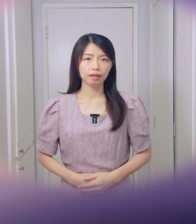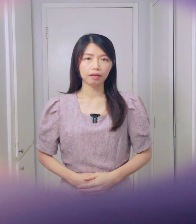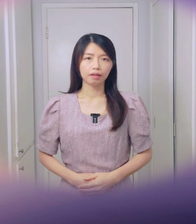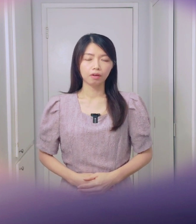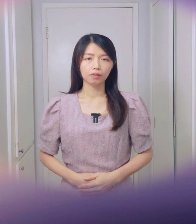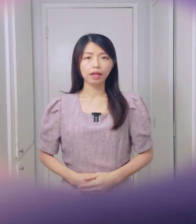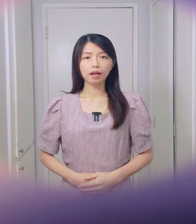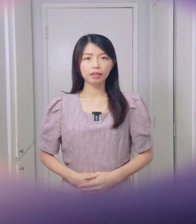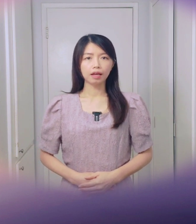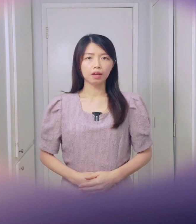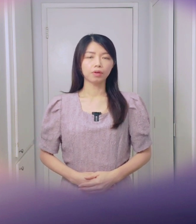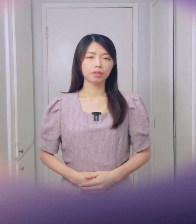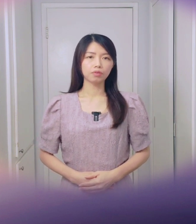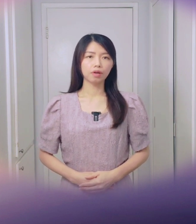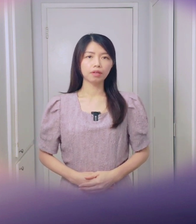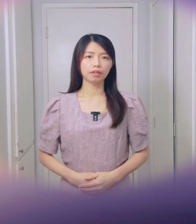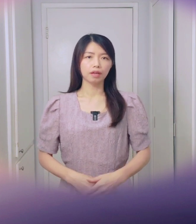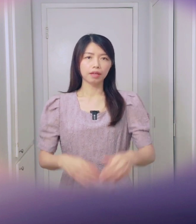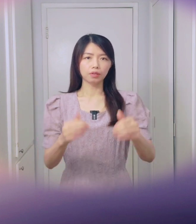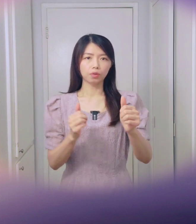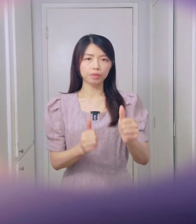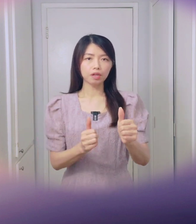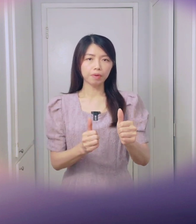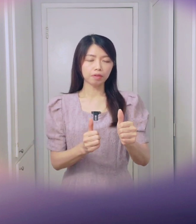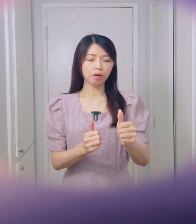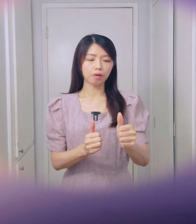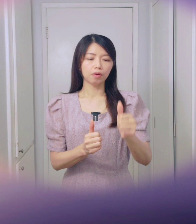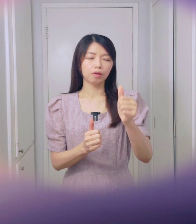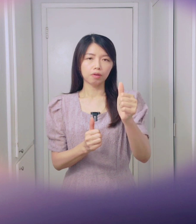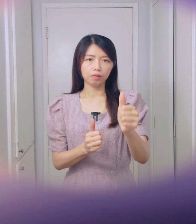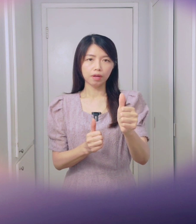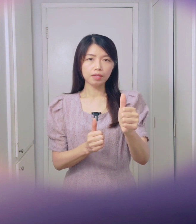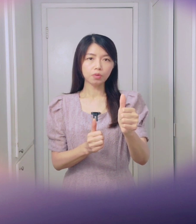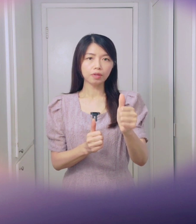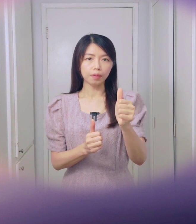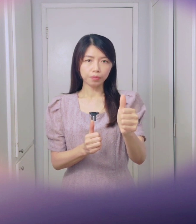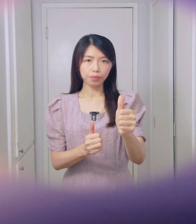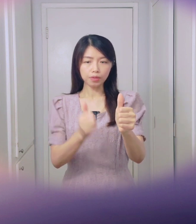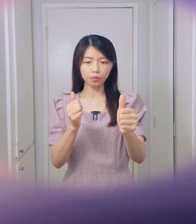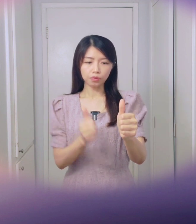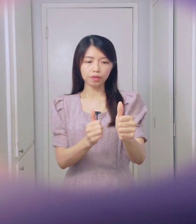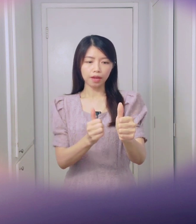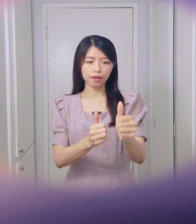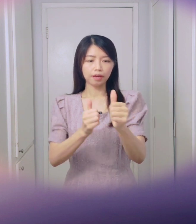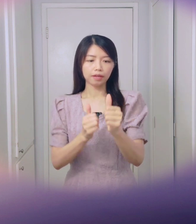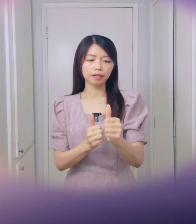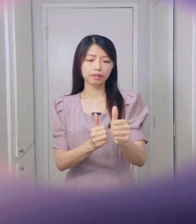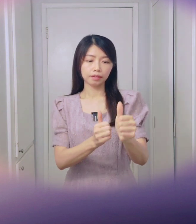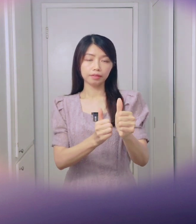따라가다. 따라가다 라고 한 뜻의 수어는 양손 엄지를 펴서 한 손은 앞으로 한 손